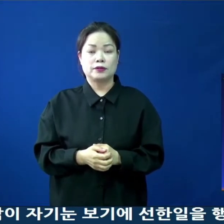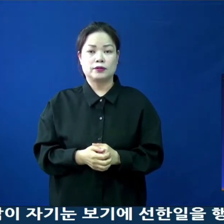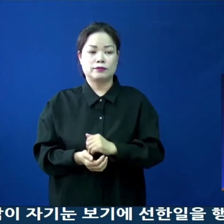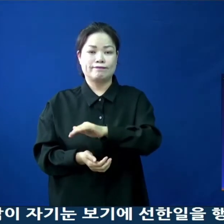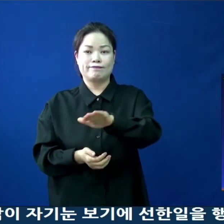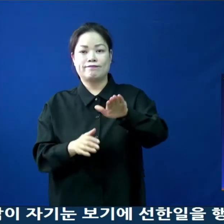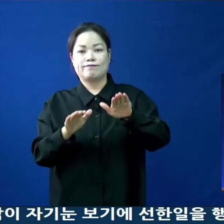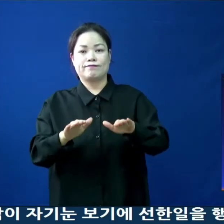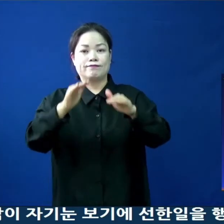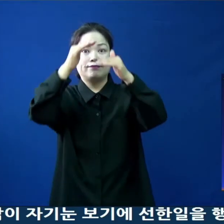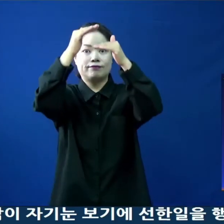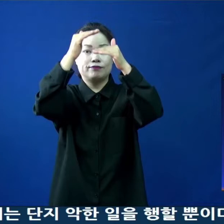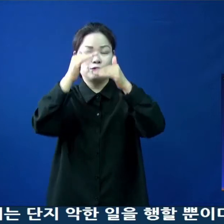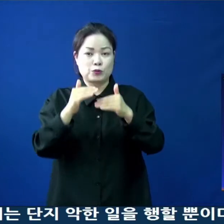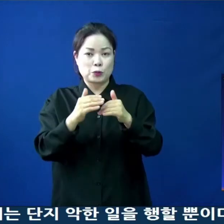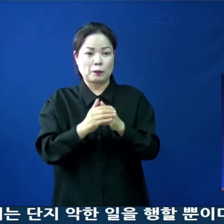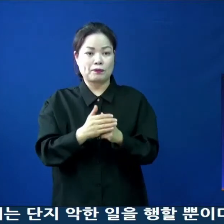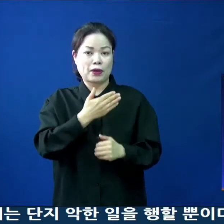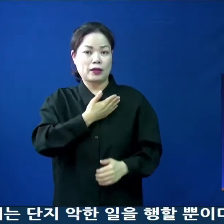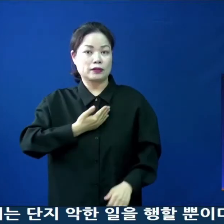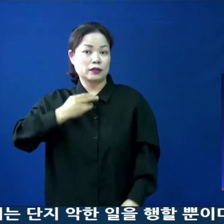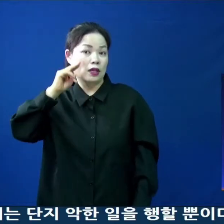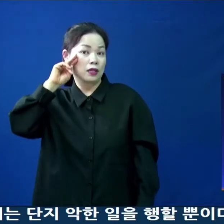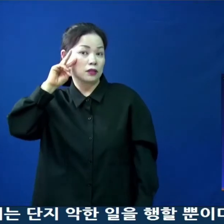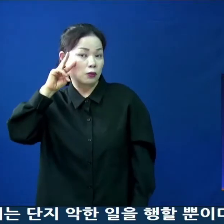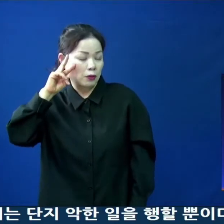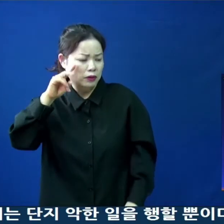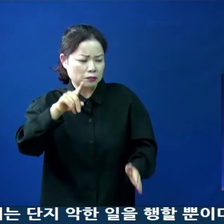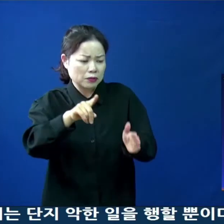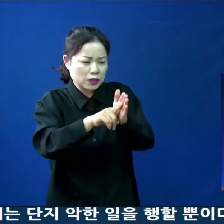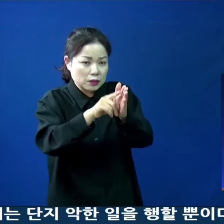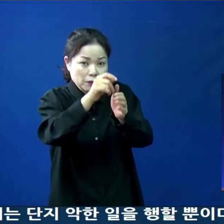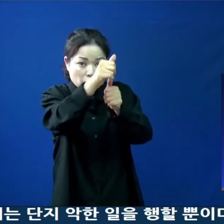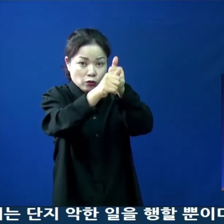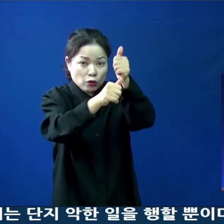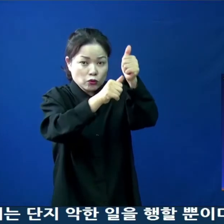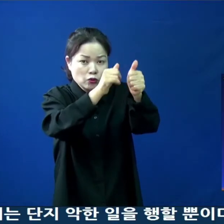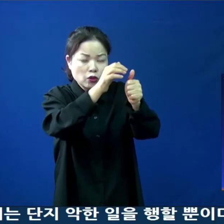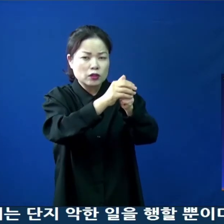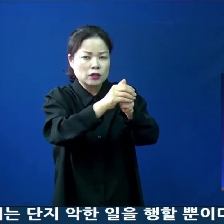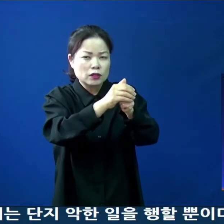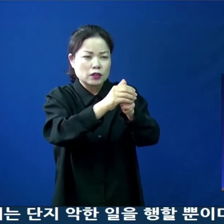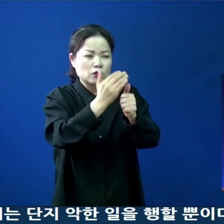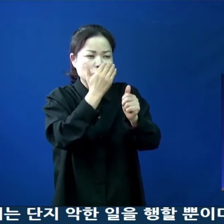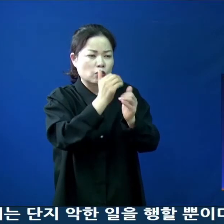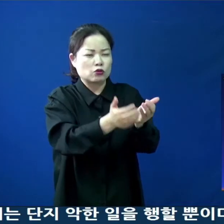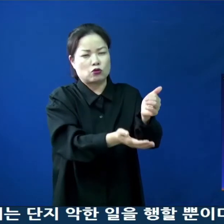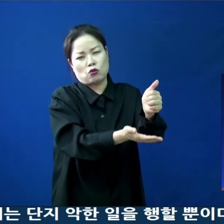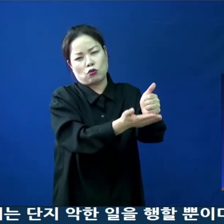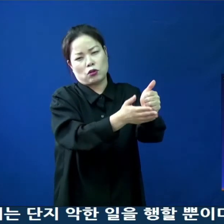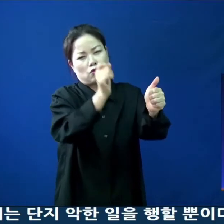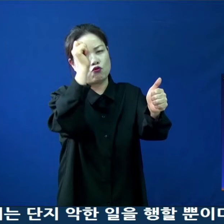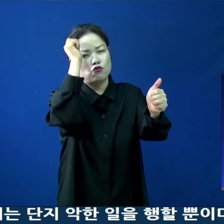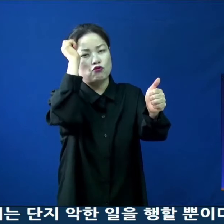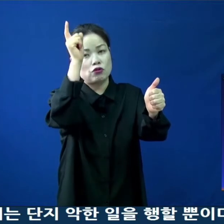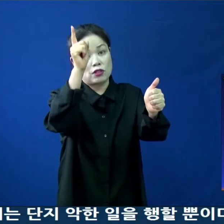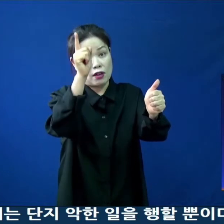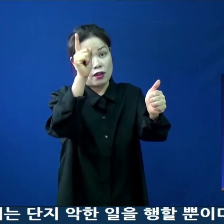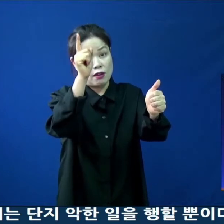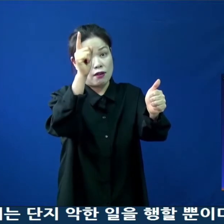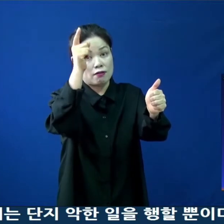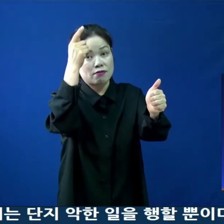그래서 오늘 본문의 사도 바울은 그 믿음의 조상, 유대인들이 그토록 존경하고 위대하게